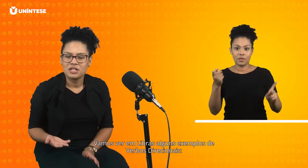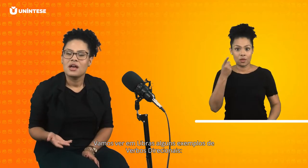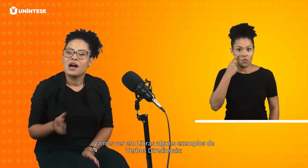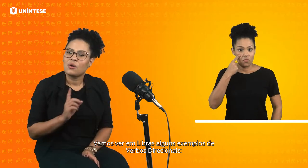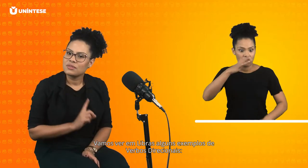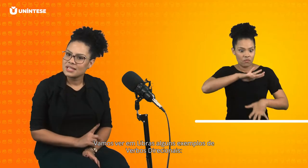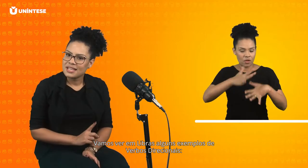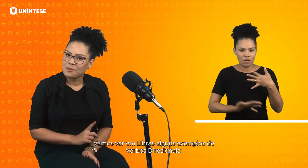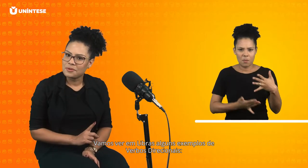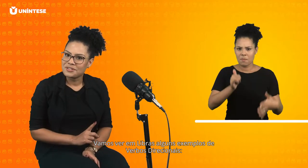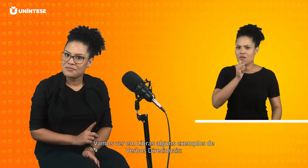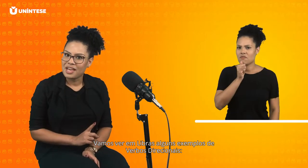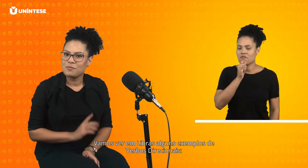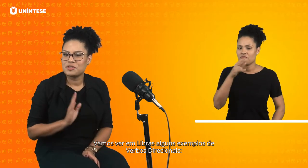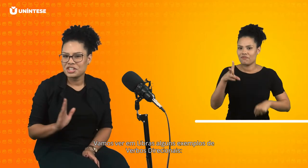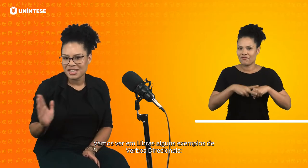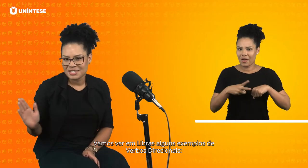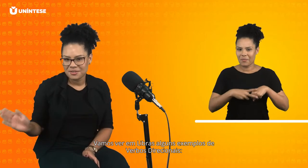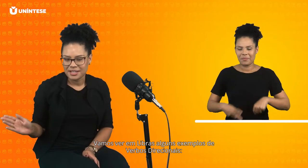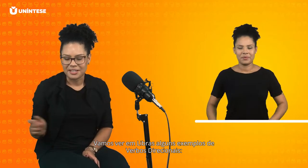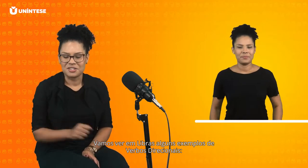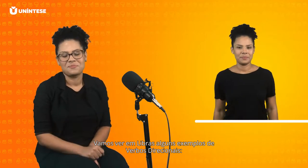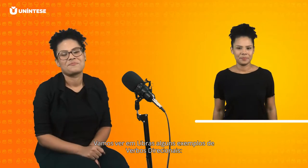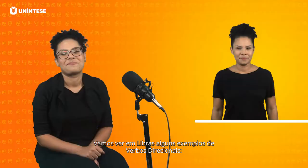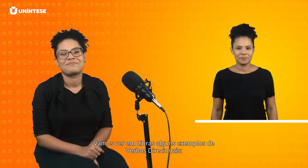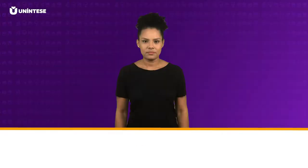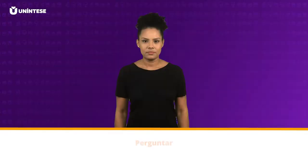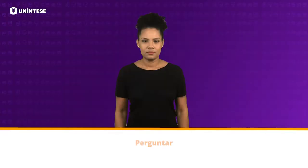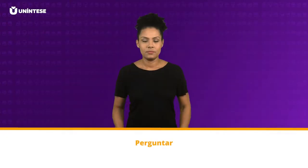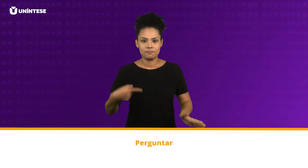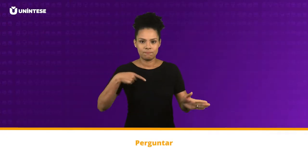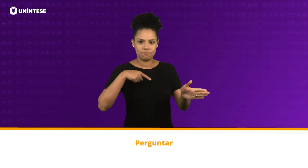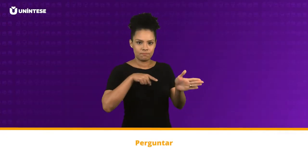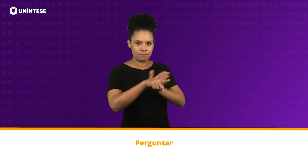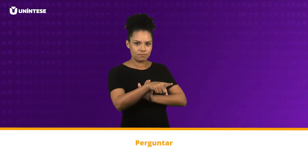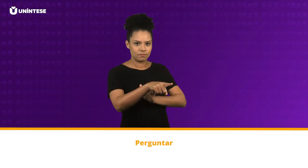alguns exemplos de verbos direcionais. Perguntar